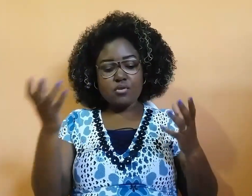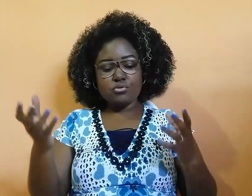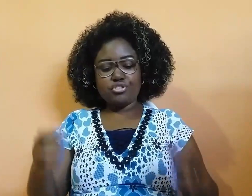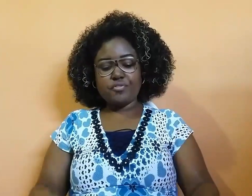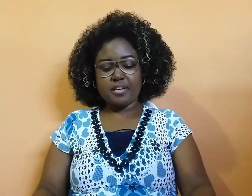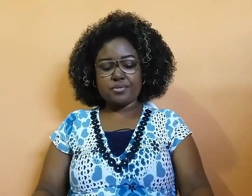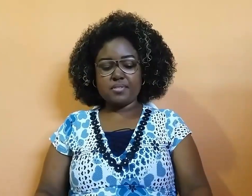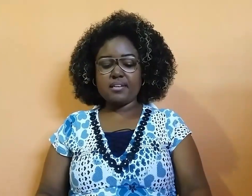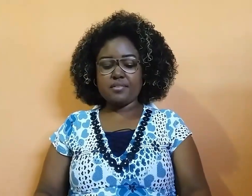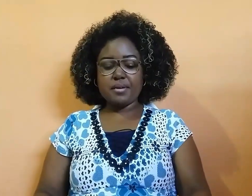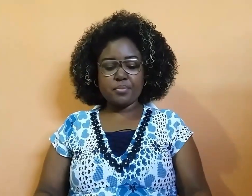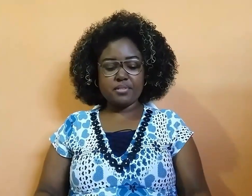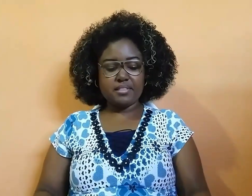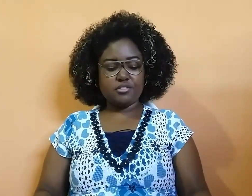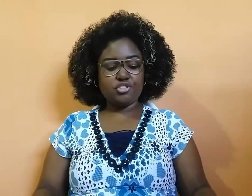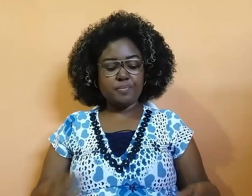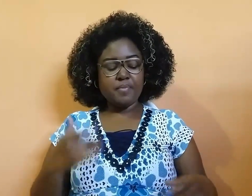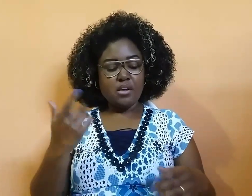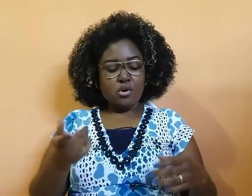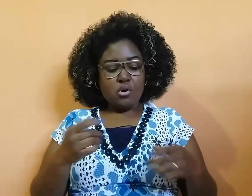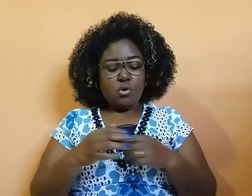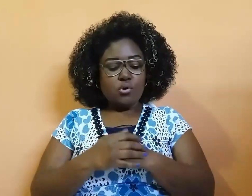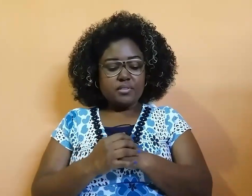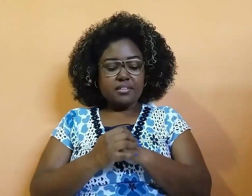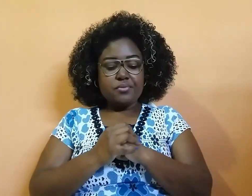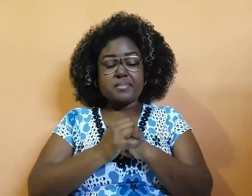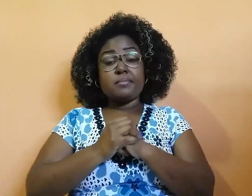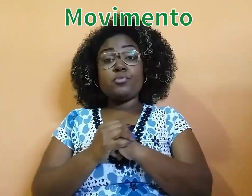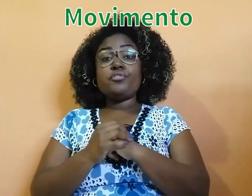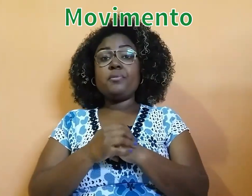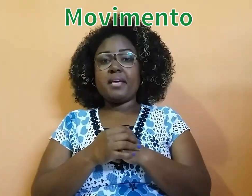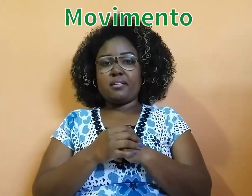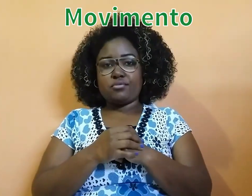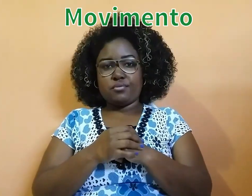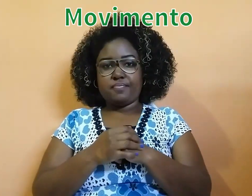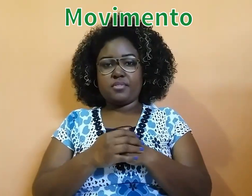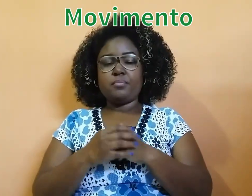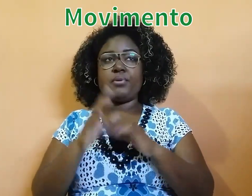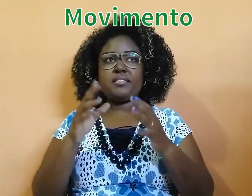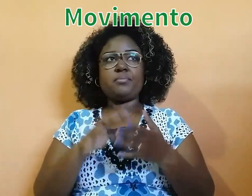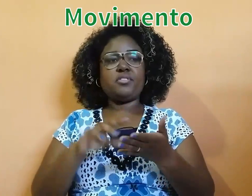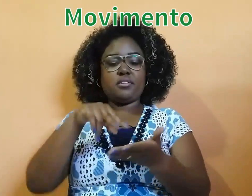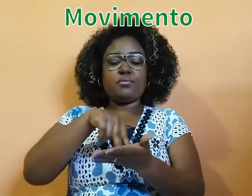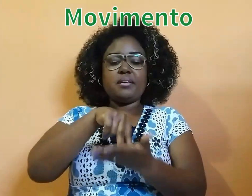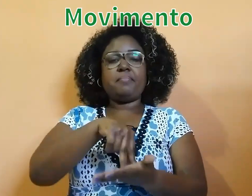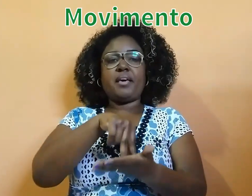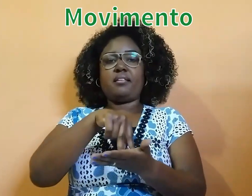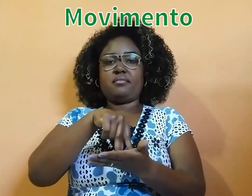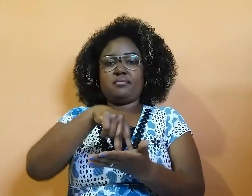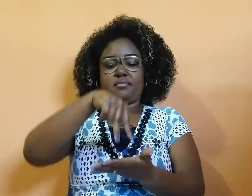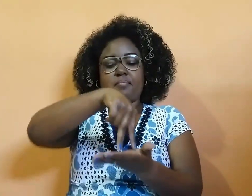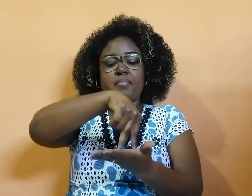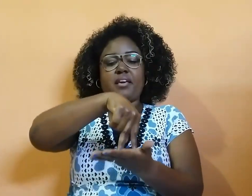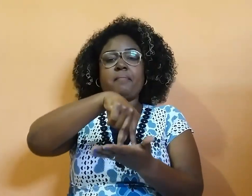aonde eu faço o sinal é importante outra coisa movimento por exemplo o sinal em pé em pé